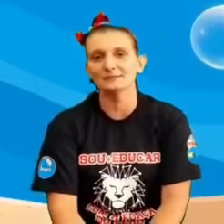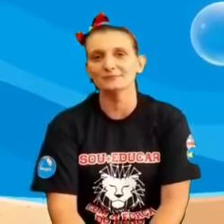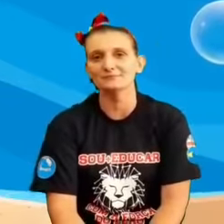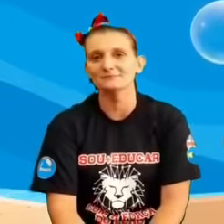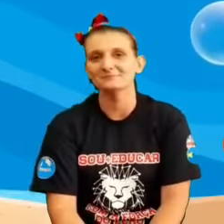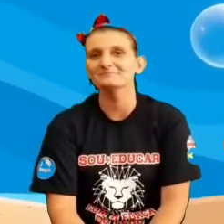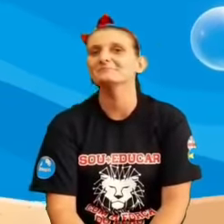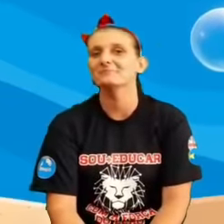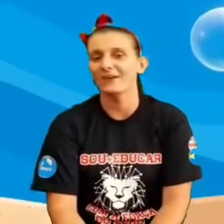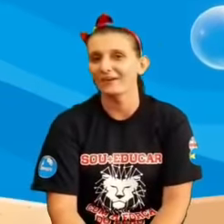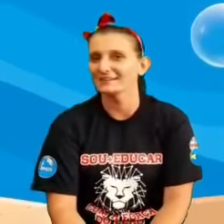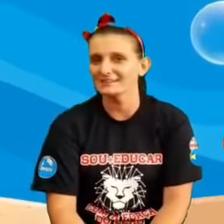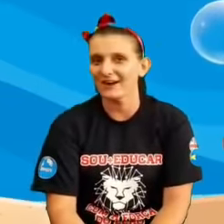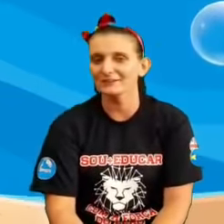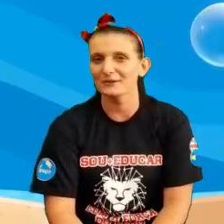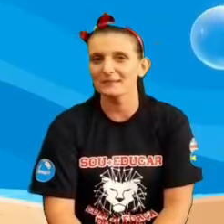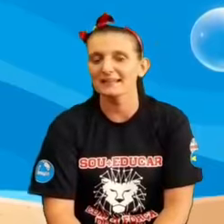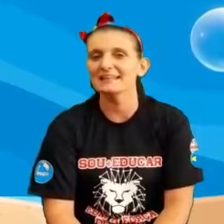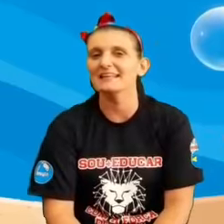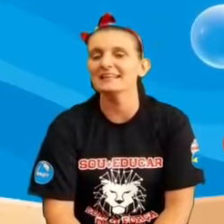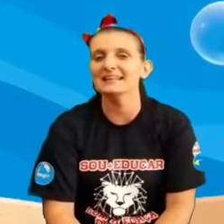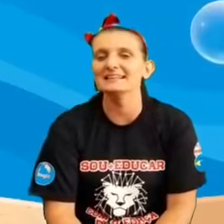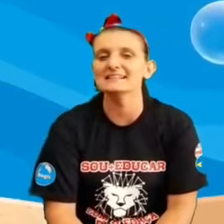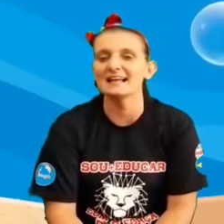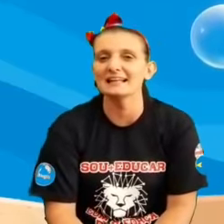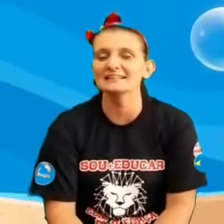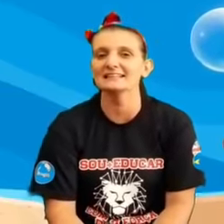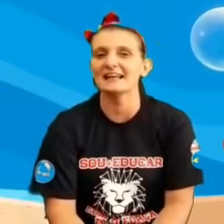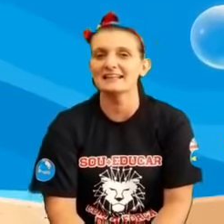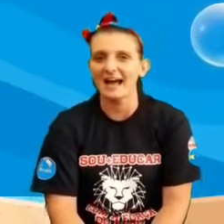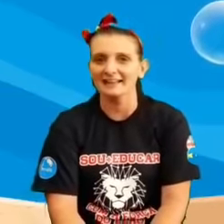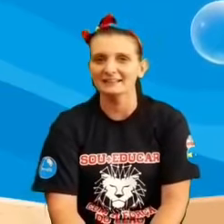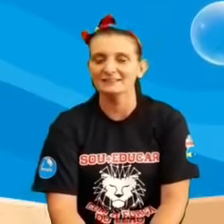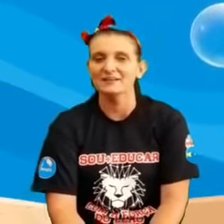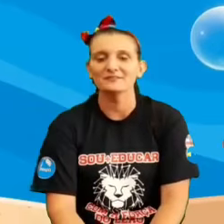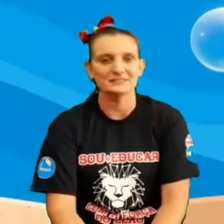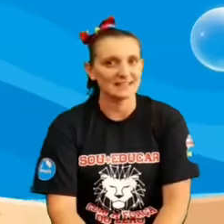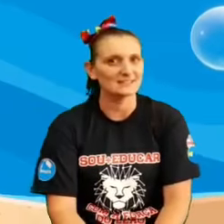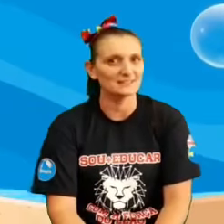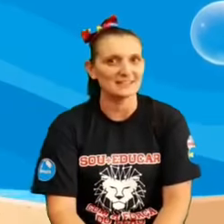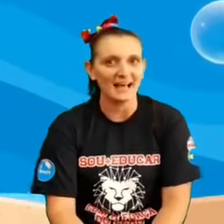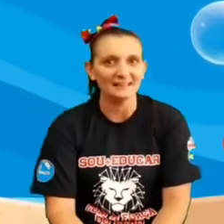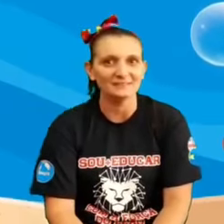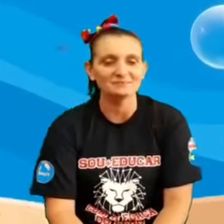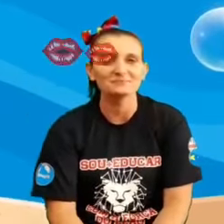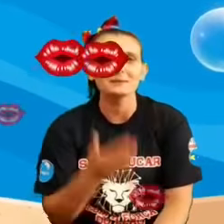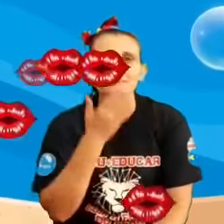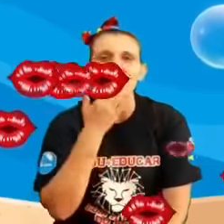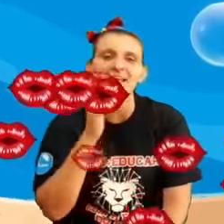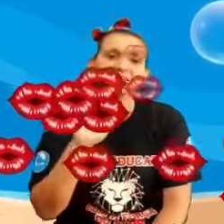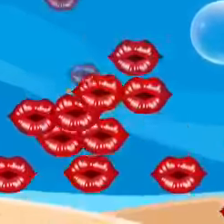canto. Olha só, turminha, que linda essa lenda da Yara. Vocês gostaram? Beijo!